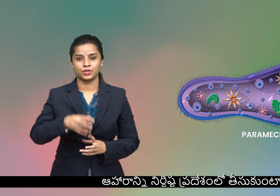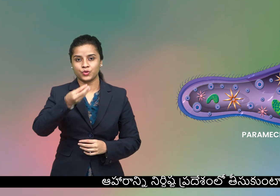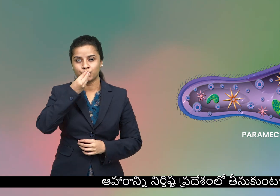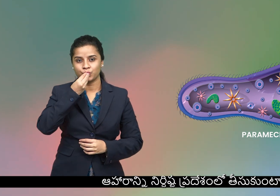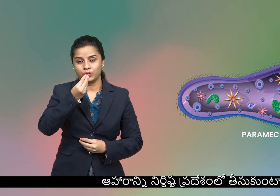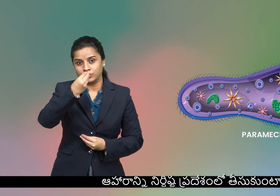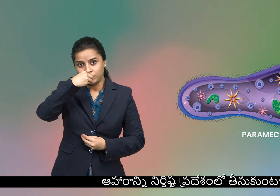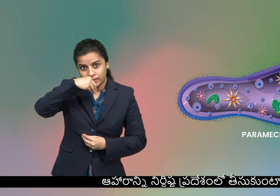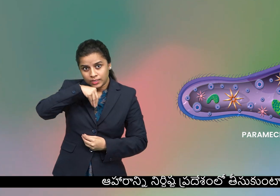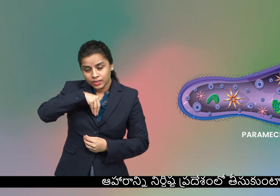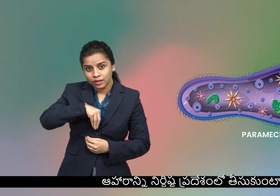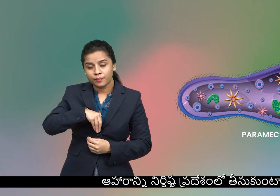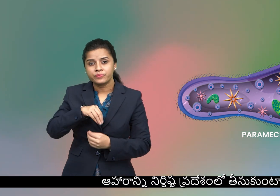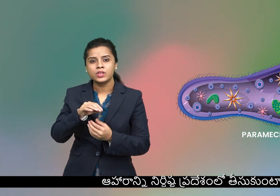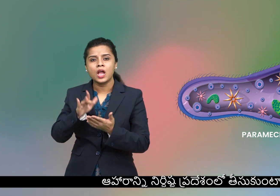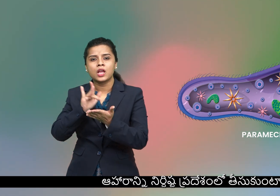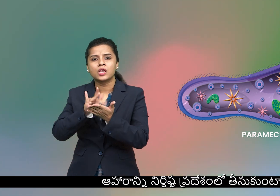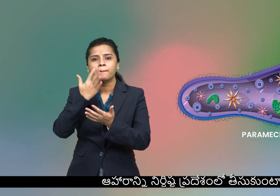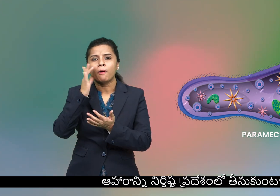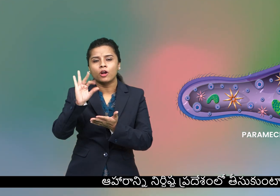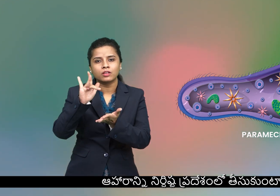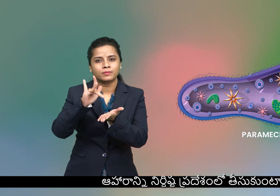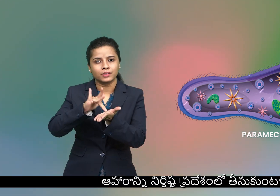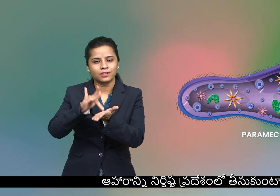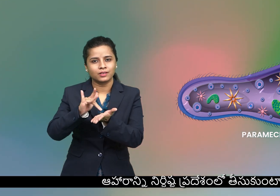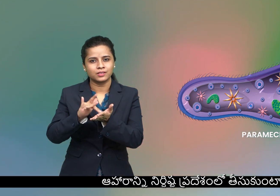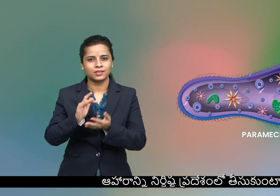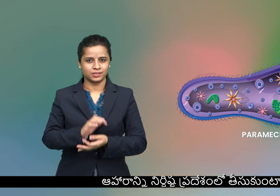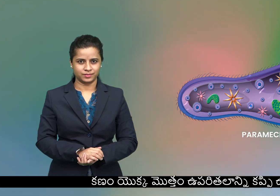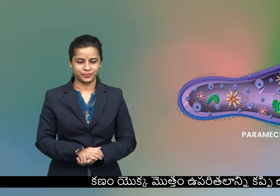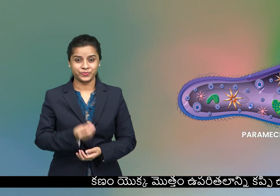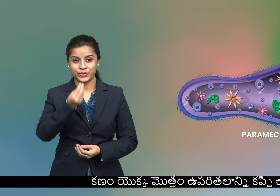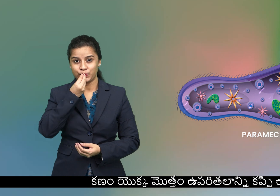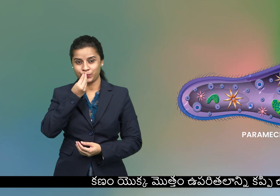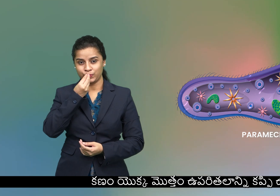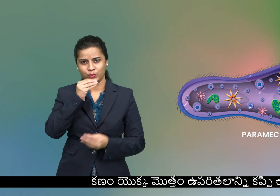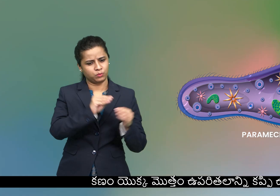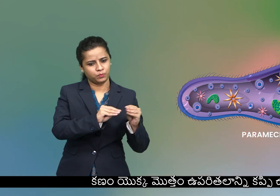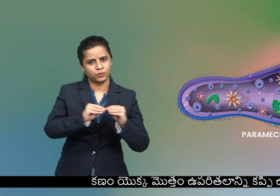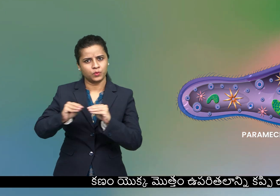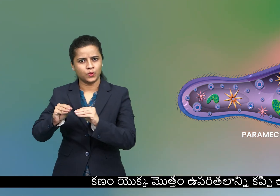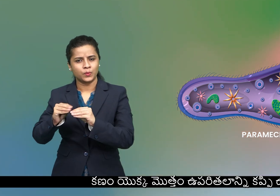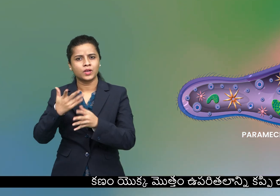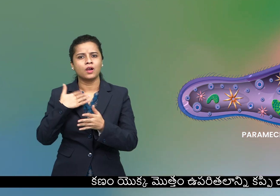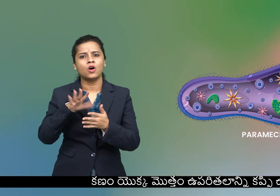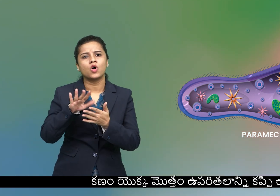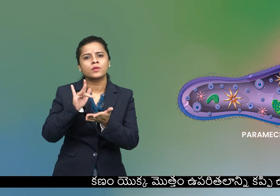ఆహారాన్ని నిర్దిష్ట ప్రదేశంలో తీసుకుంటారు. కణం యొక్క మొత్తం ఉపరితలాన్ని కప్పి